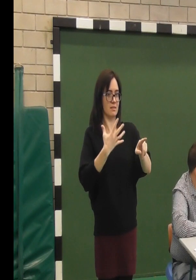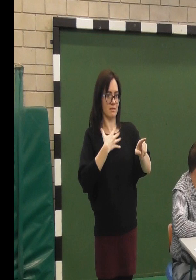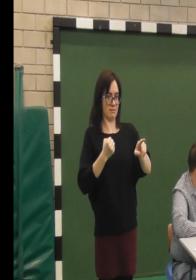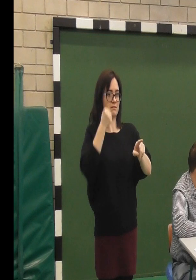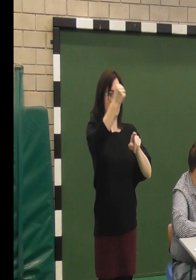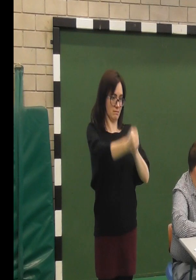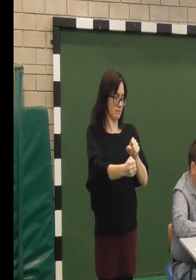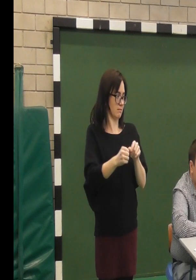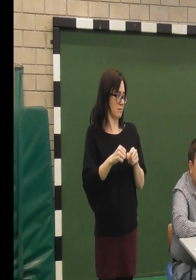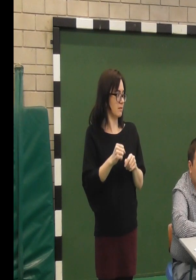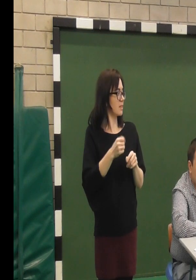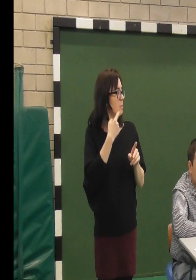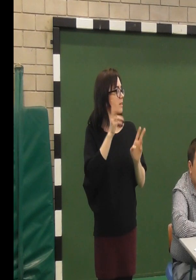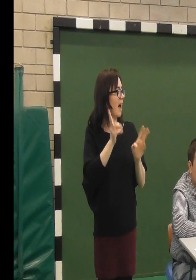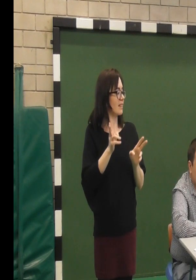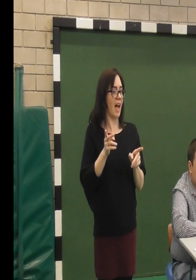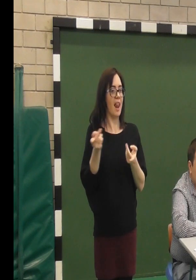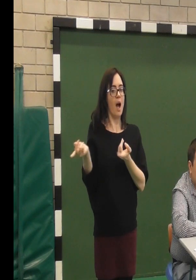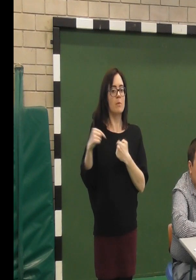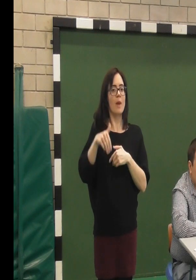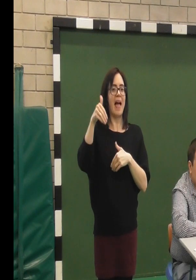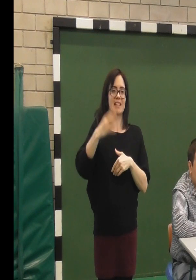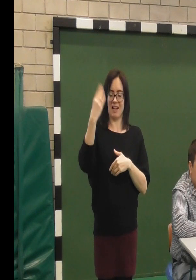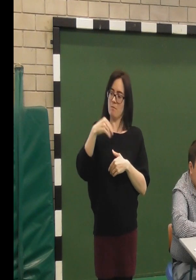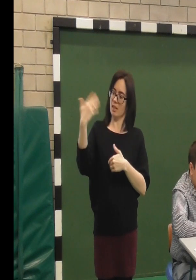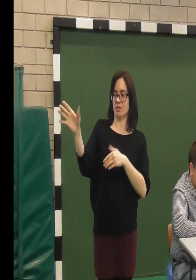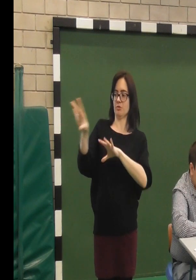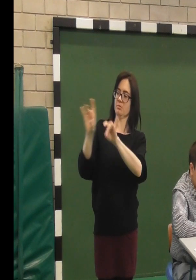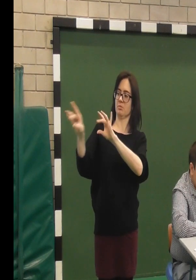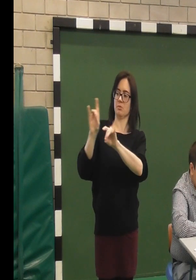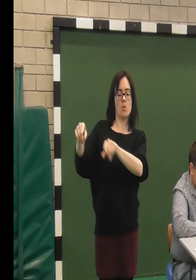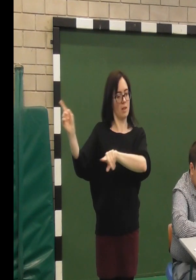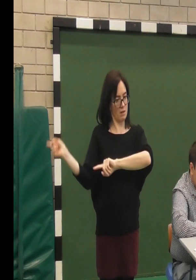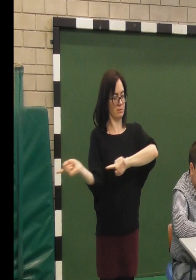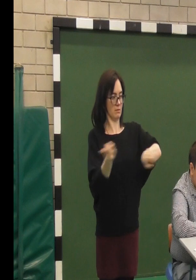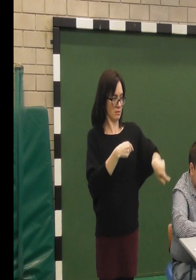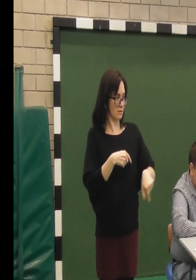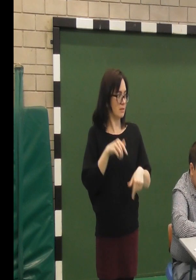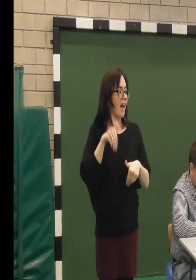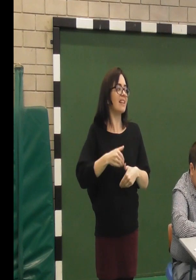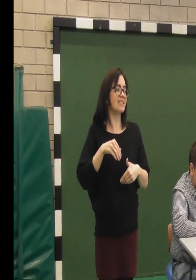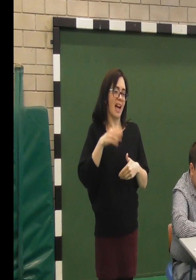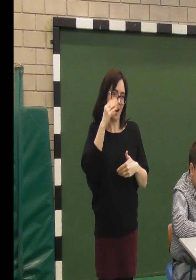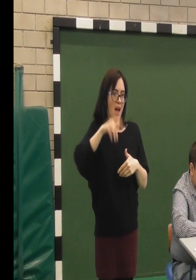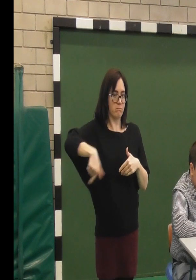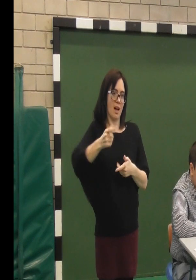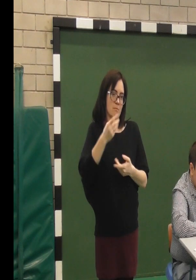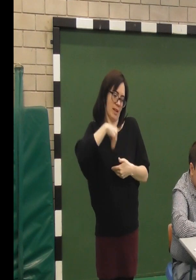embereket, hogy 1000 embert küldjenek oda. Ebben az emberben mi is benne